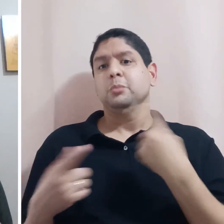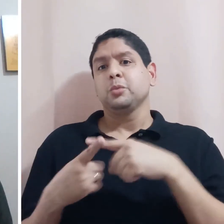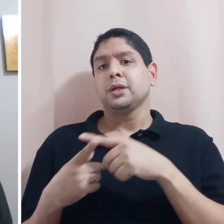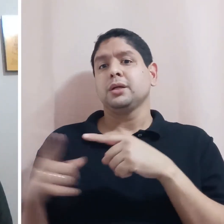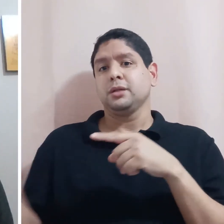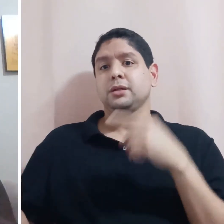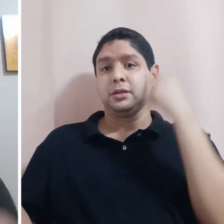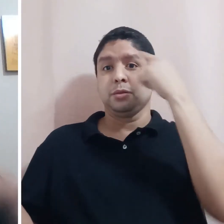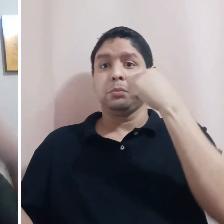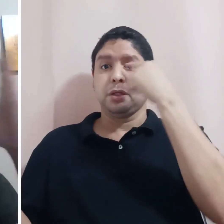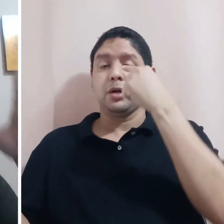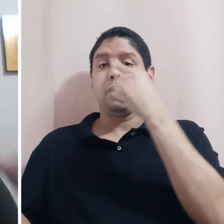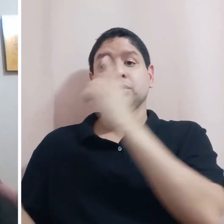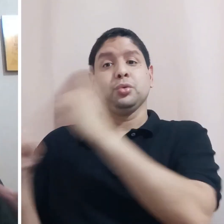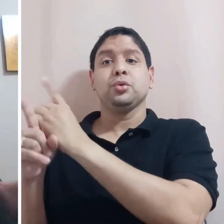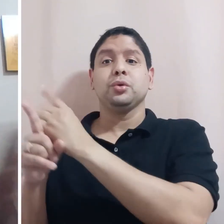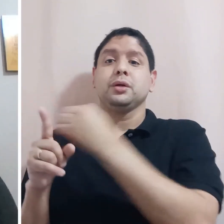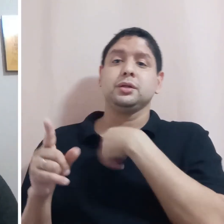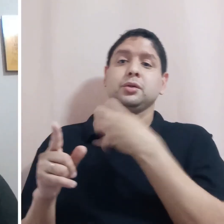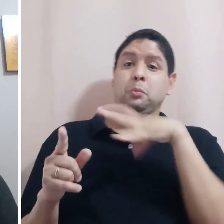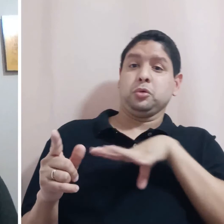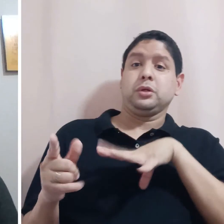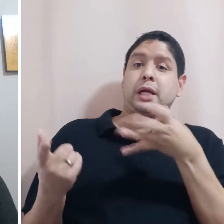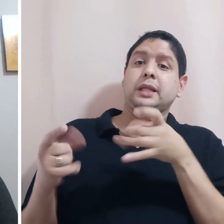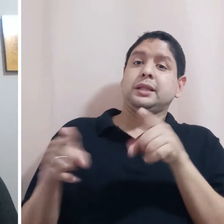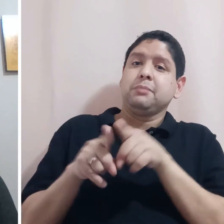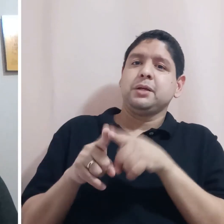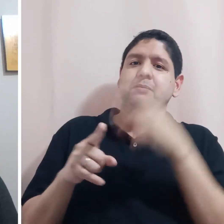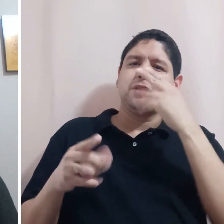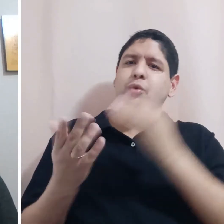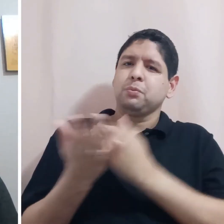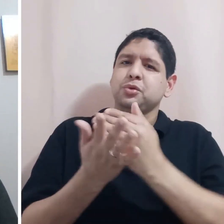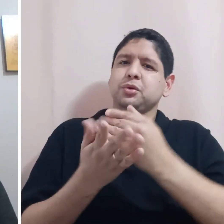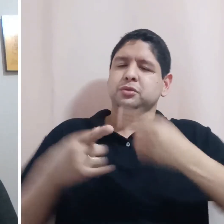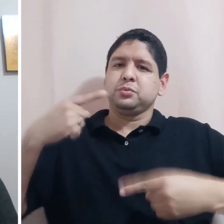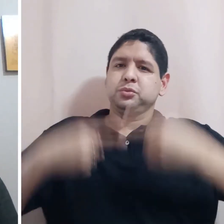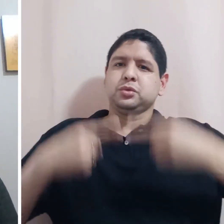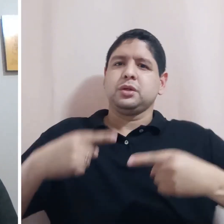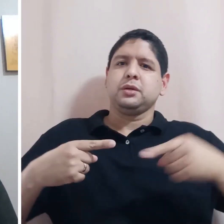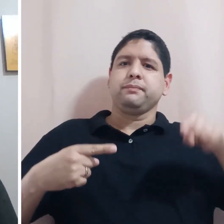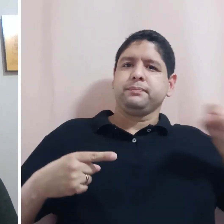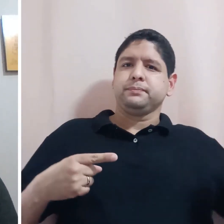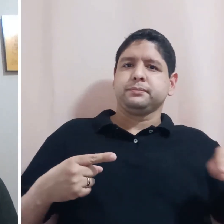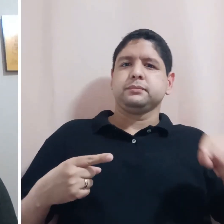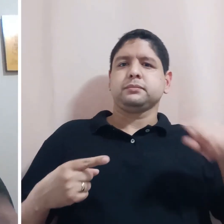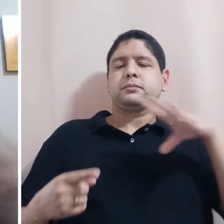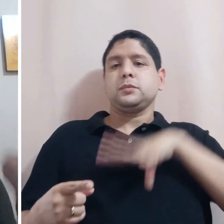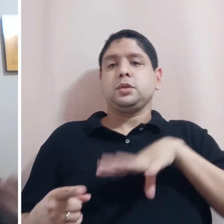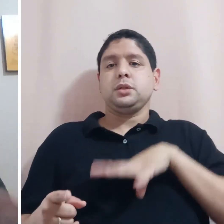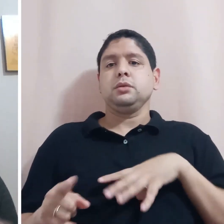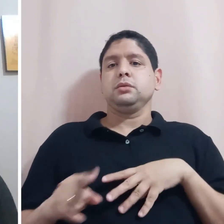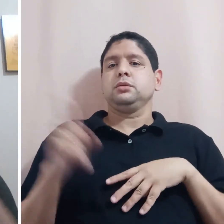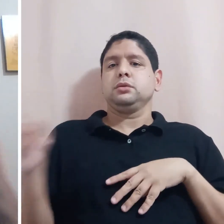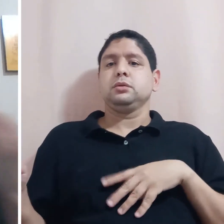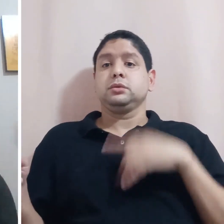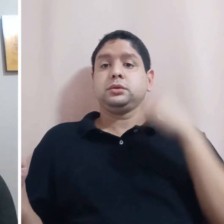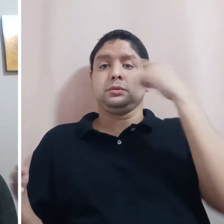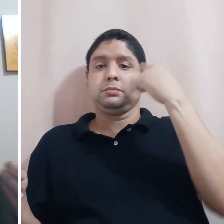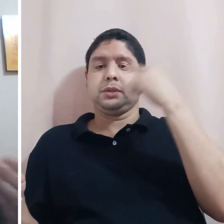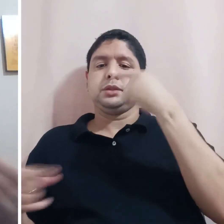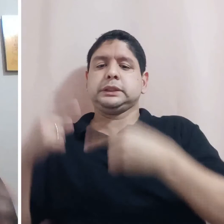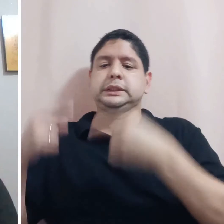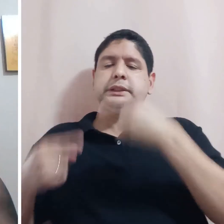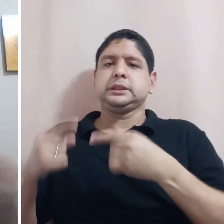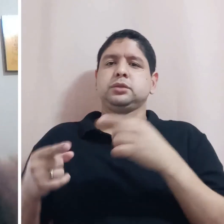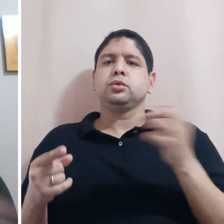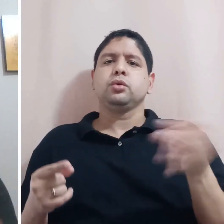pedaço dessas novas terras que podiam também, né, gerar muitas riquezas para eles. Então começou uma disputa de